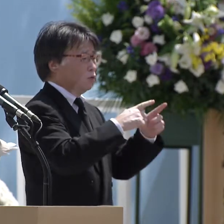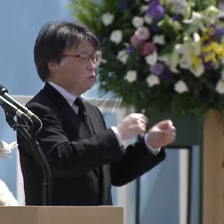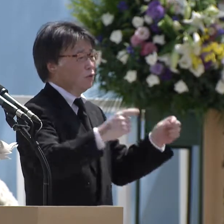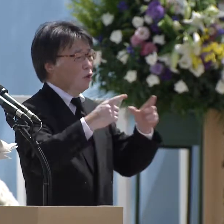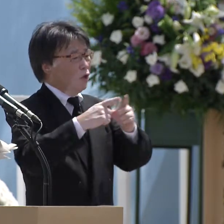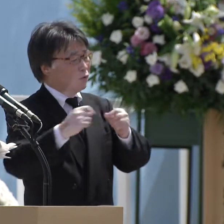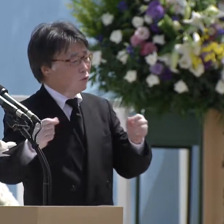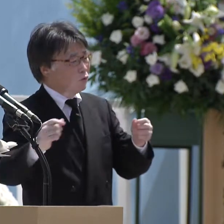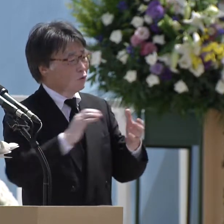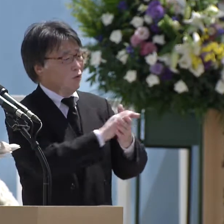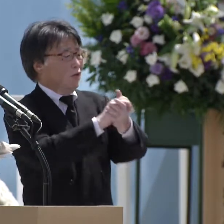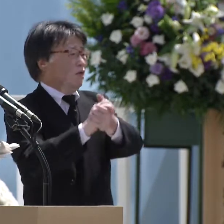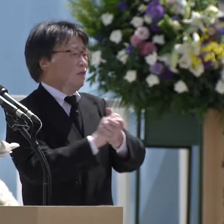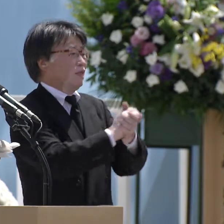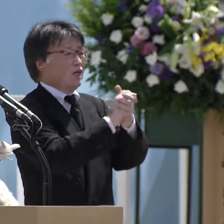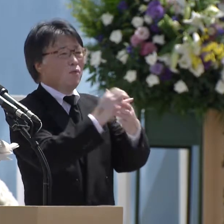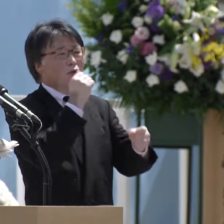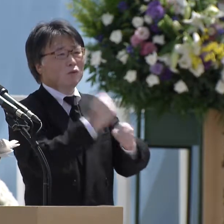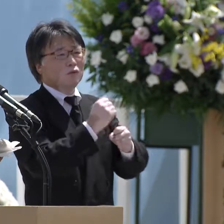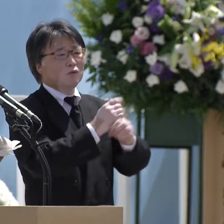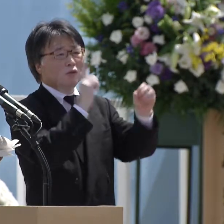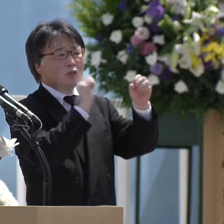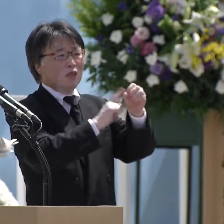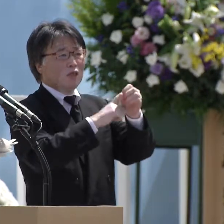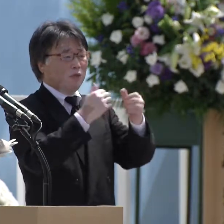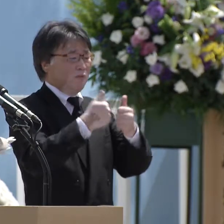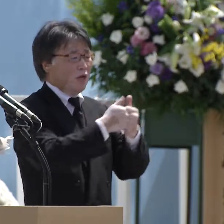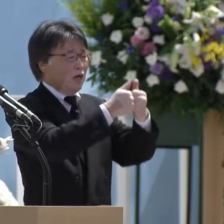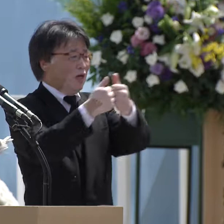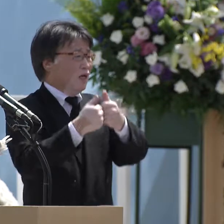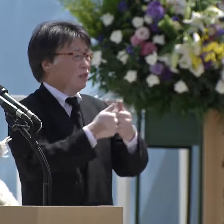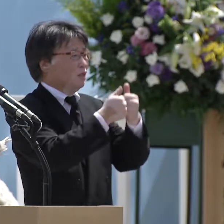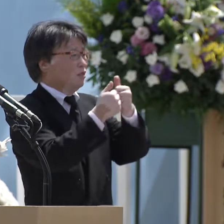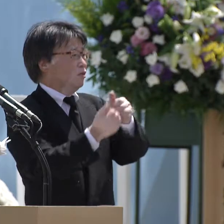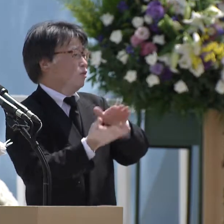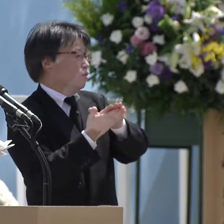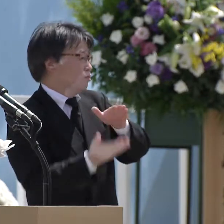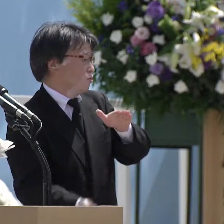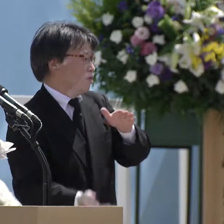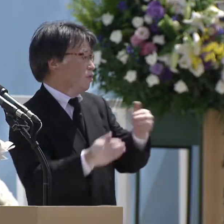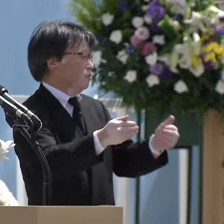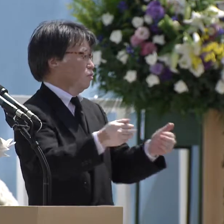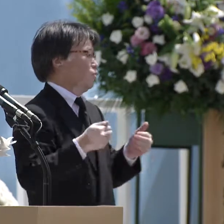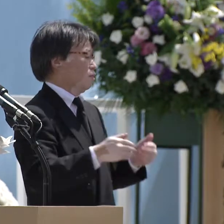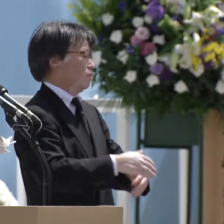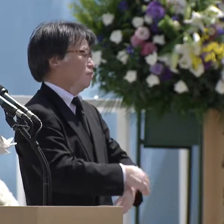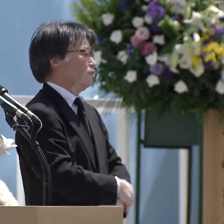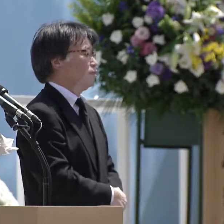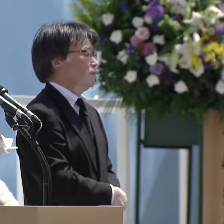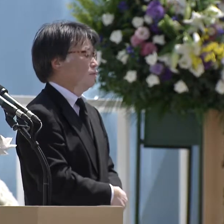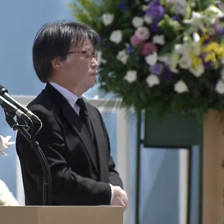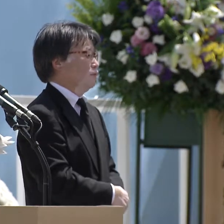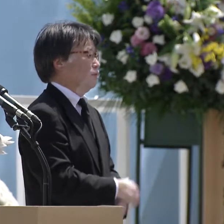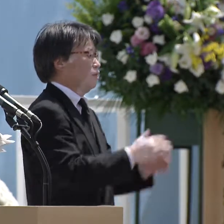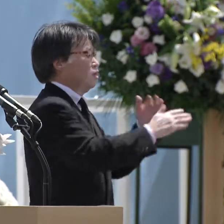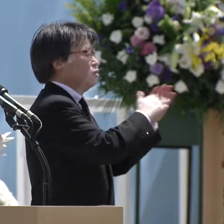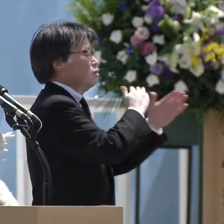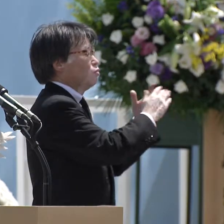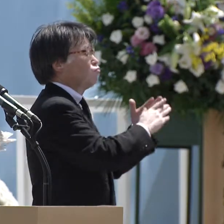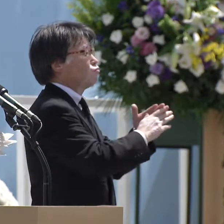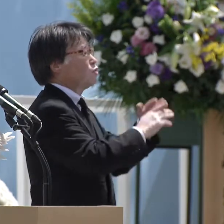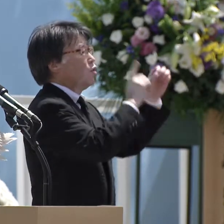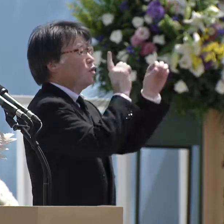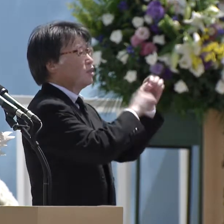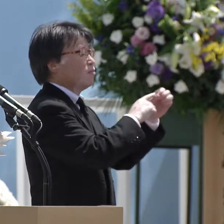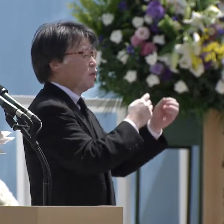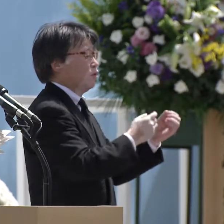の信頼関係は徹底した話し合いで築くべきです。紛争解決のための戦